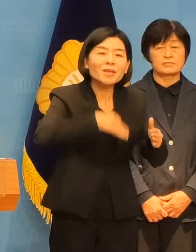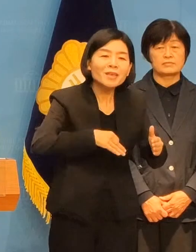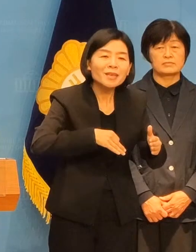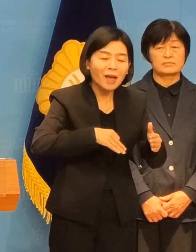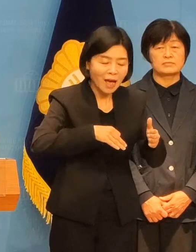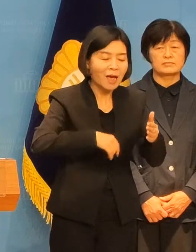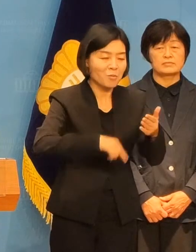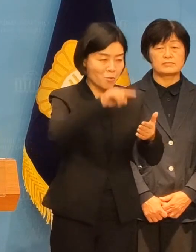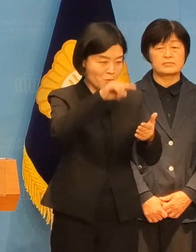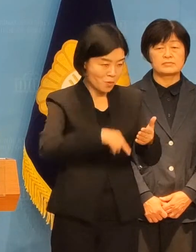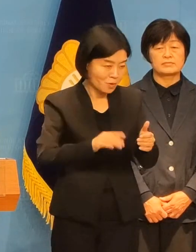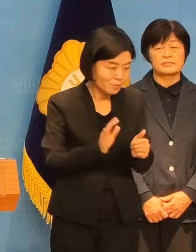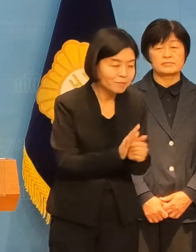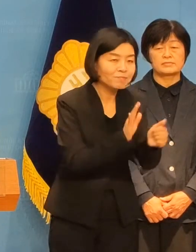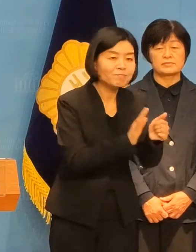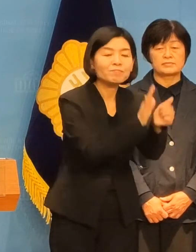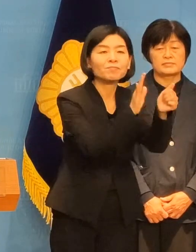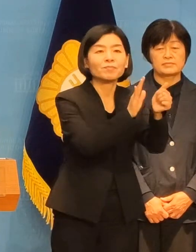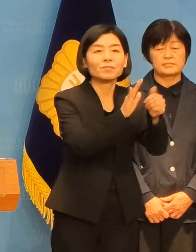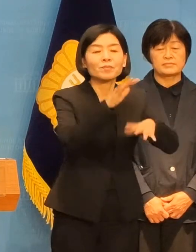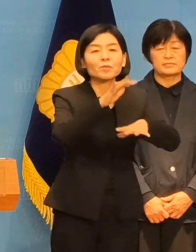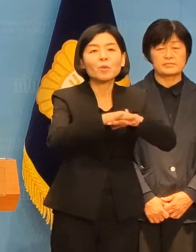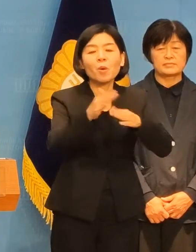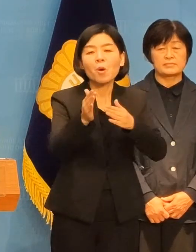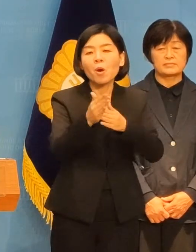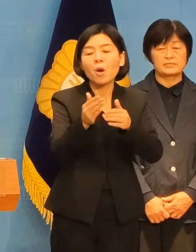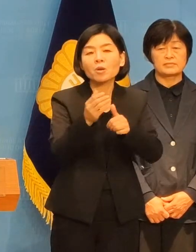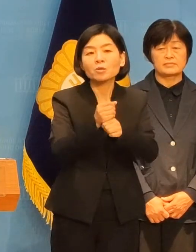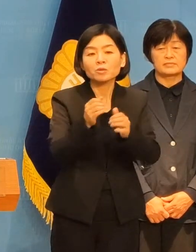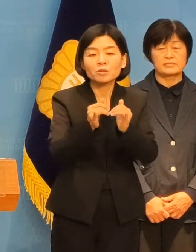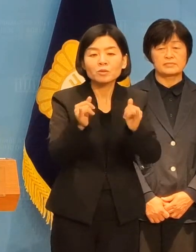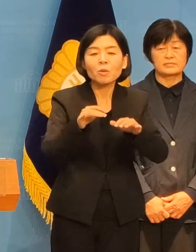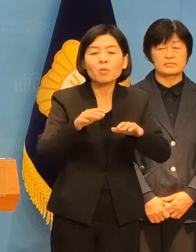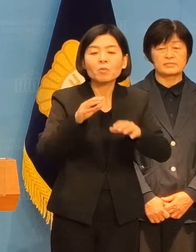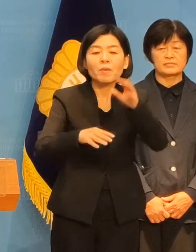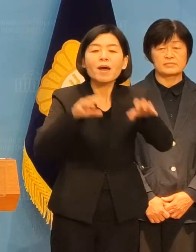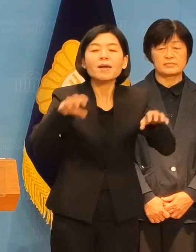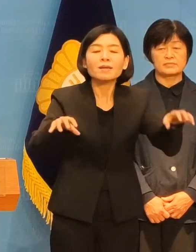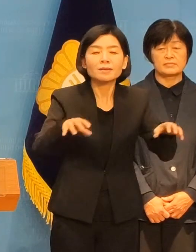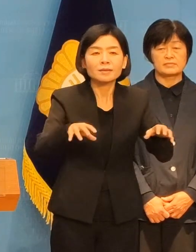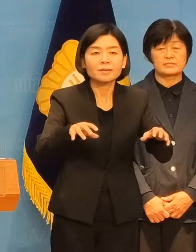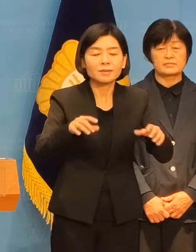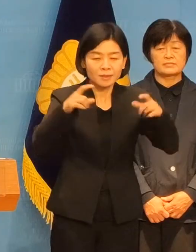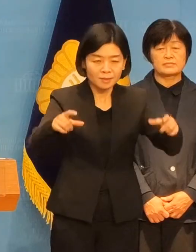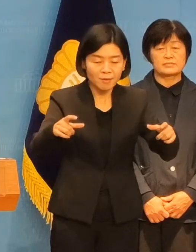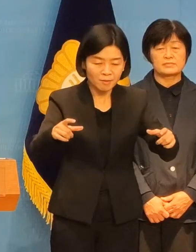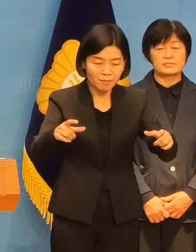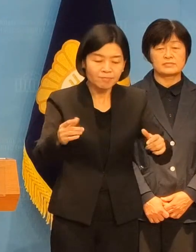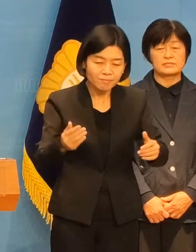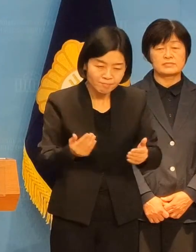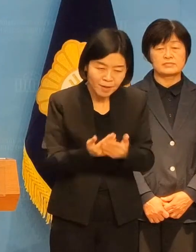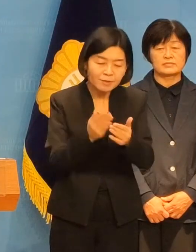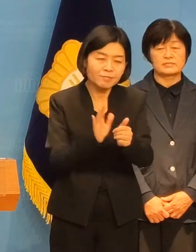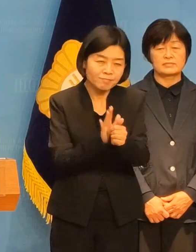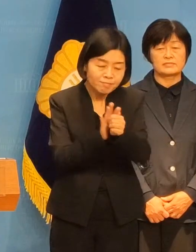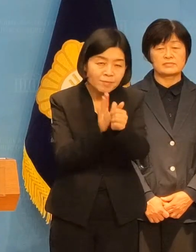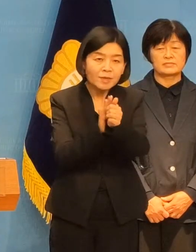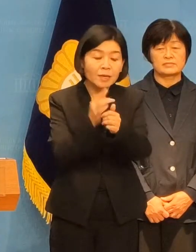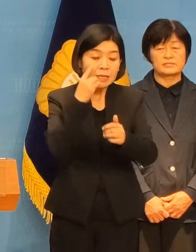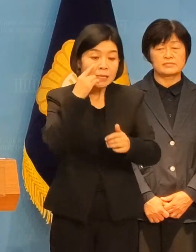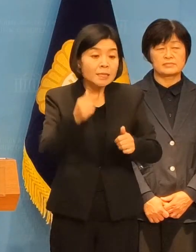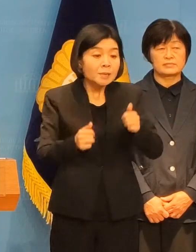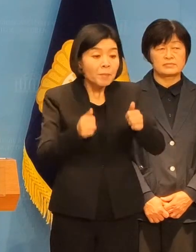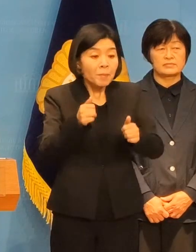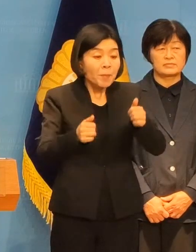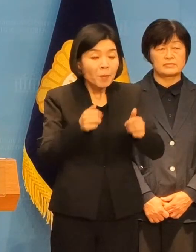보상과 농어촌의 지속 가능한 보장, 침체된 지역 경제를 활성화하는 측면에서 시범 사업이 큰 역할을